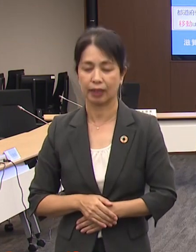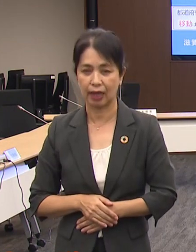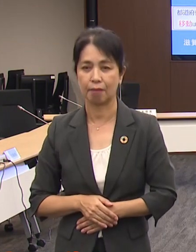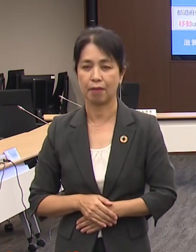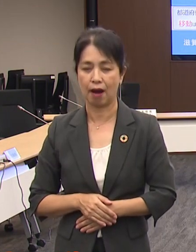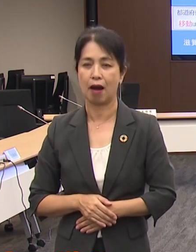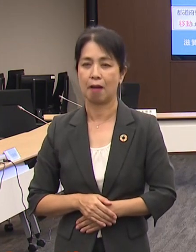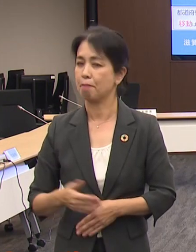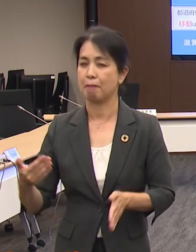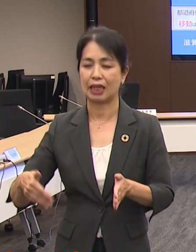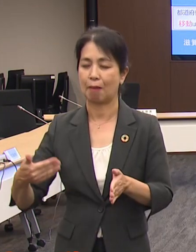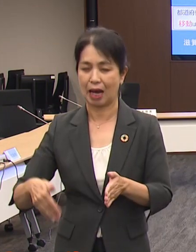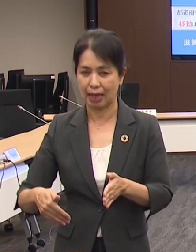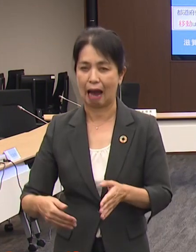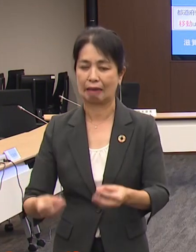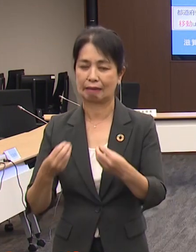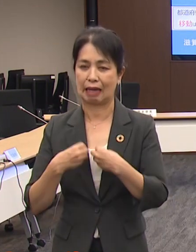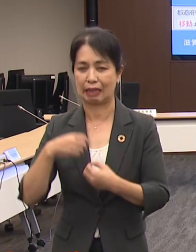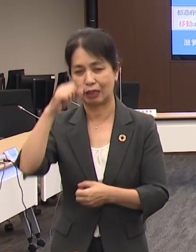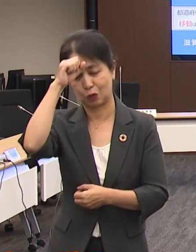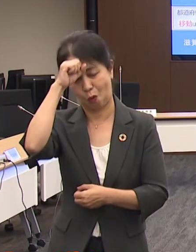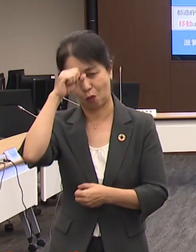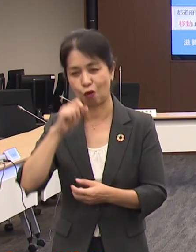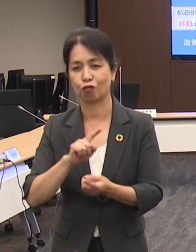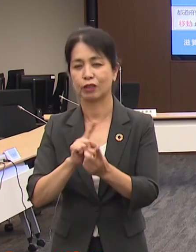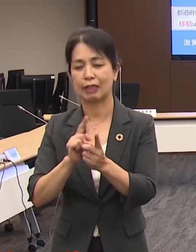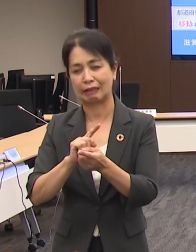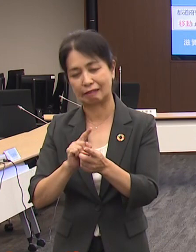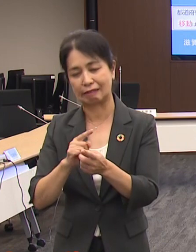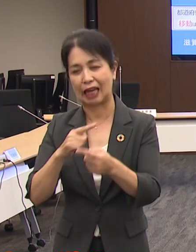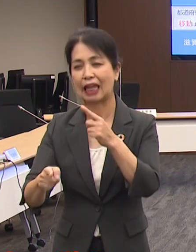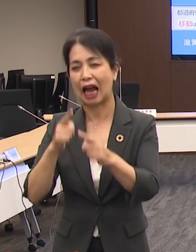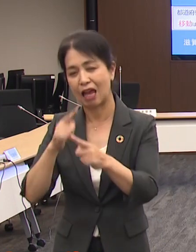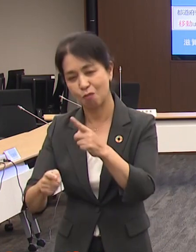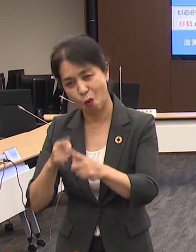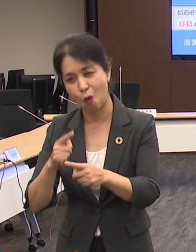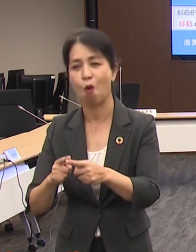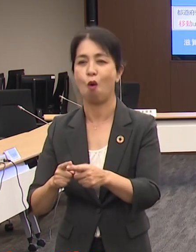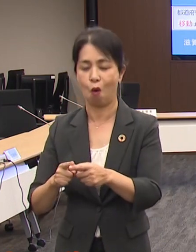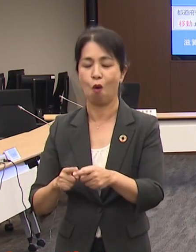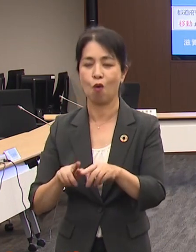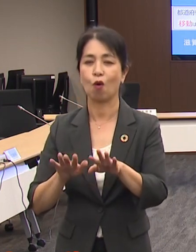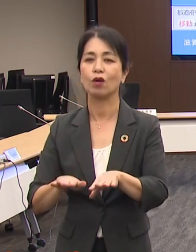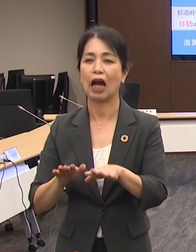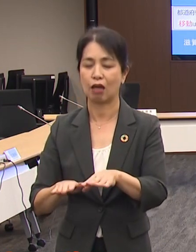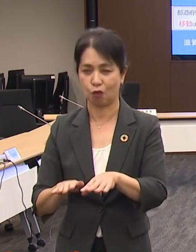の感染症との戦いについて、今回の